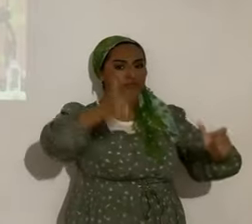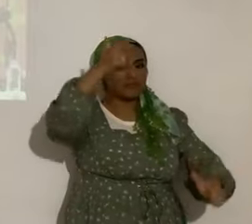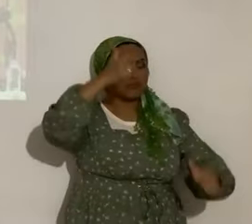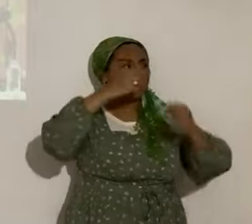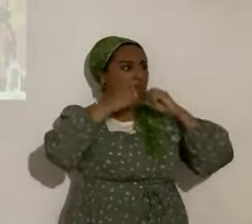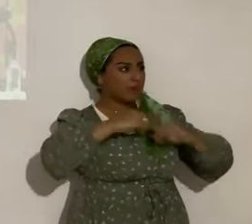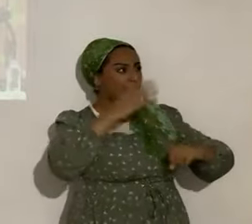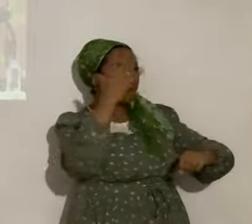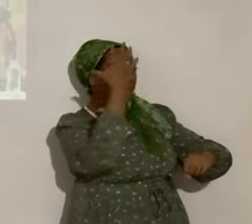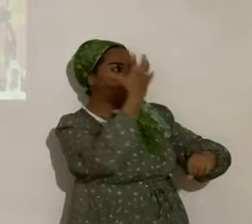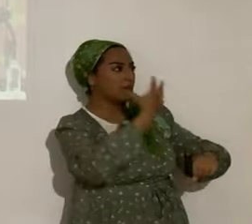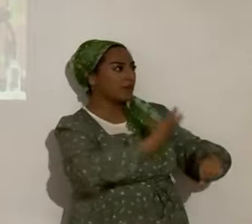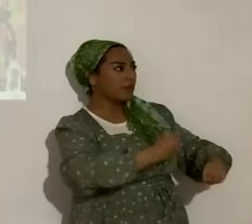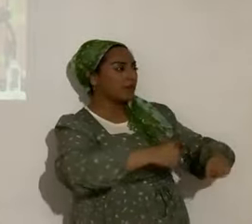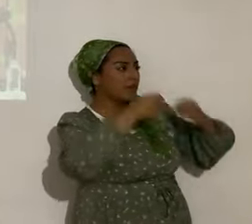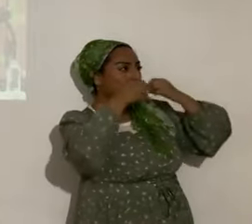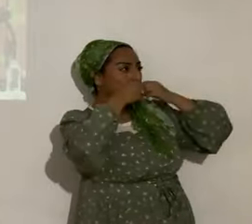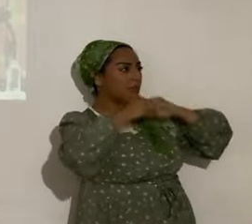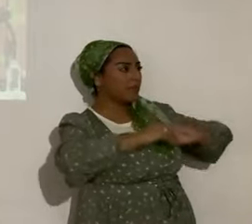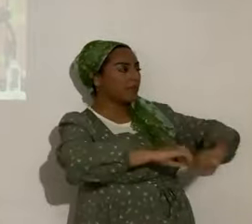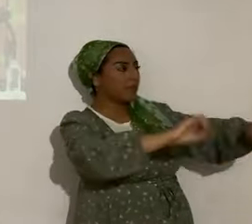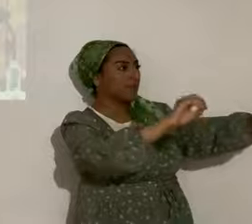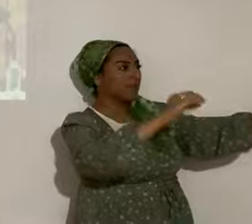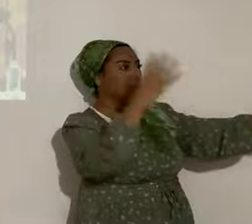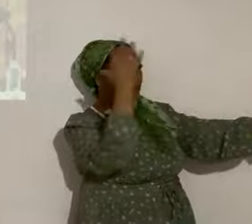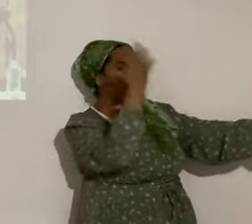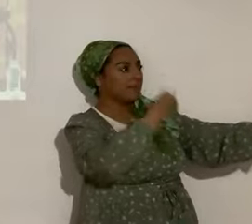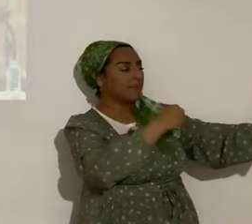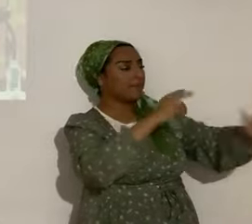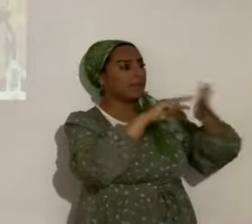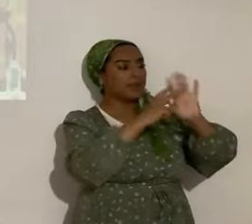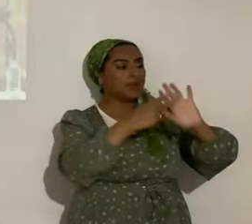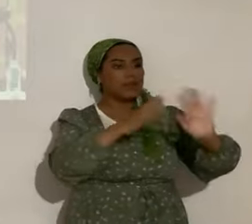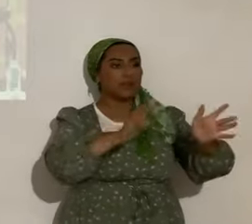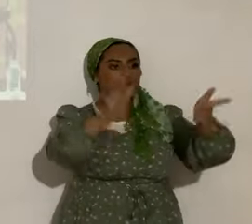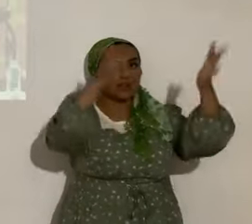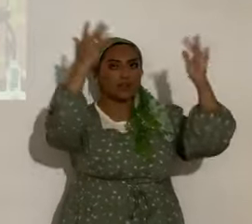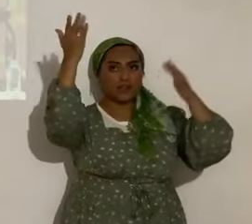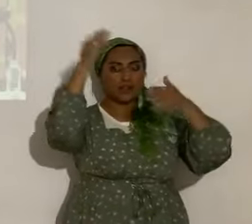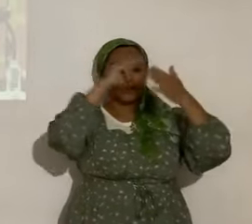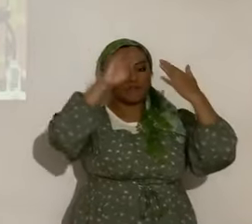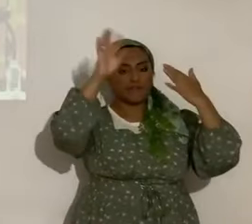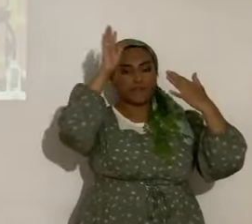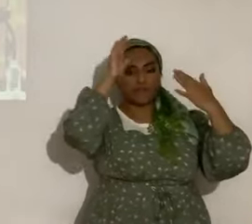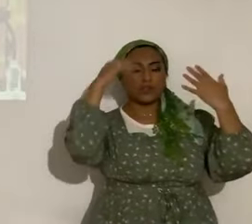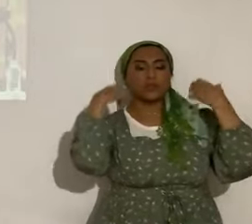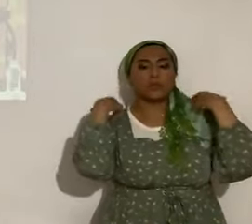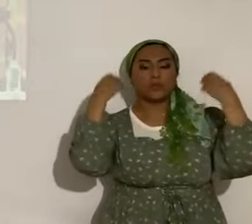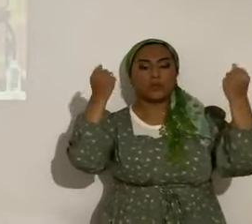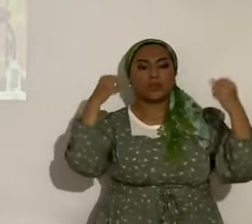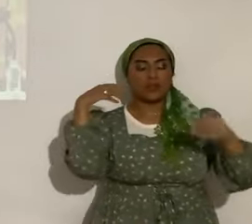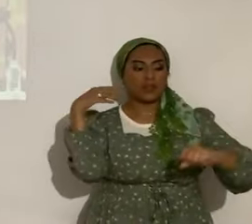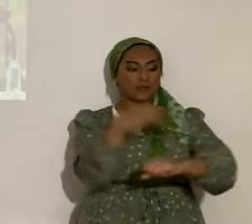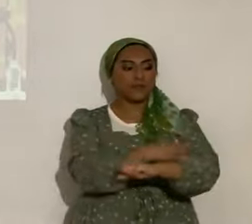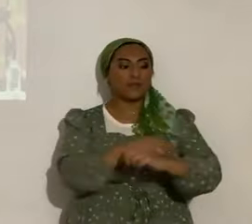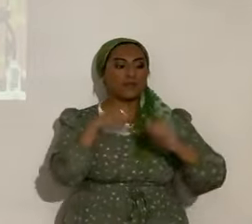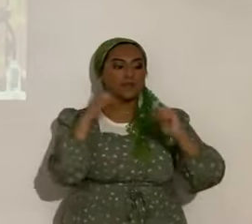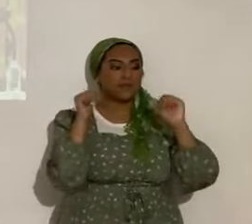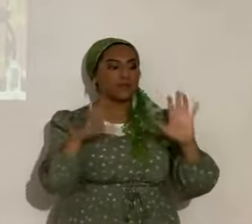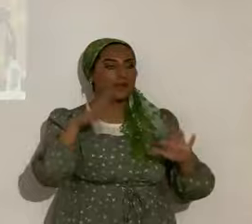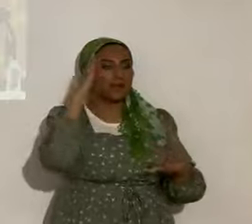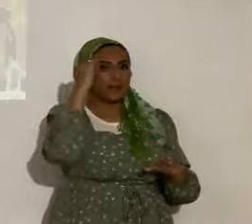animales. Esos animales se ven hermosos, porque glorifican a la vaca dos, la fortaleza, la fuerza. Bendito es